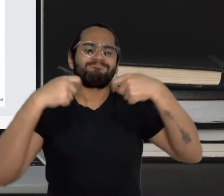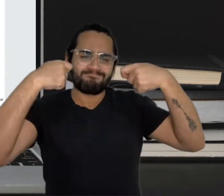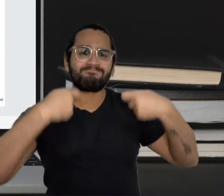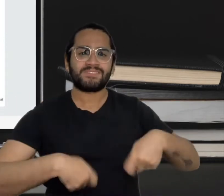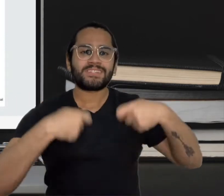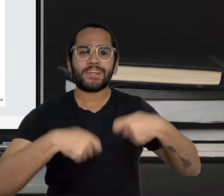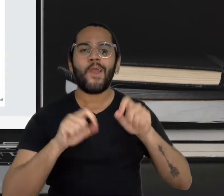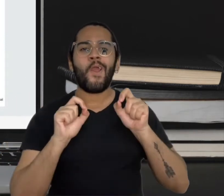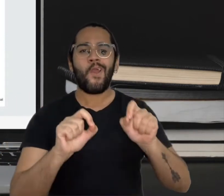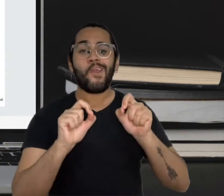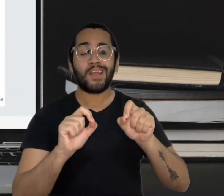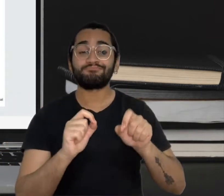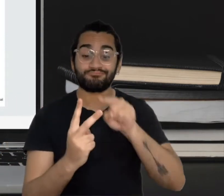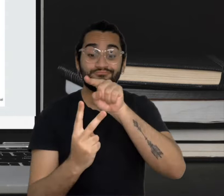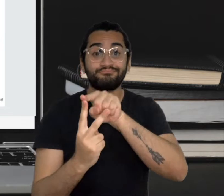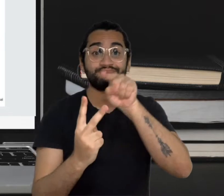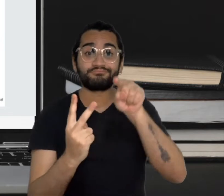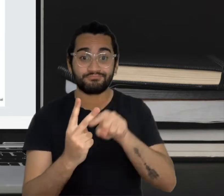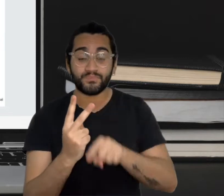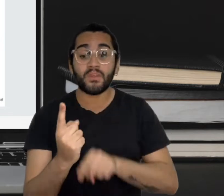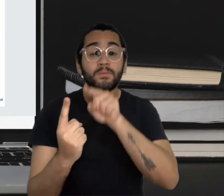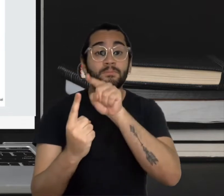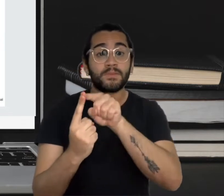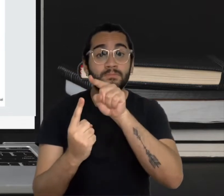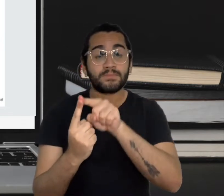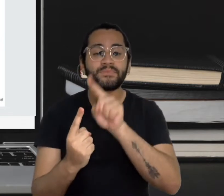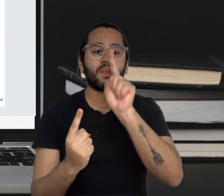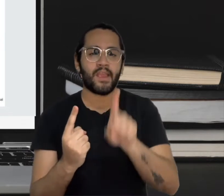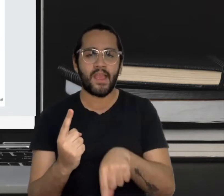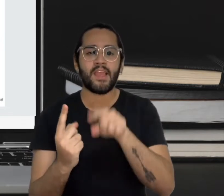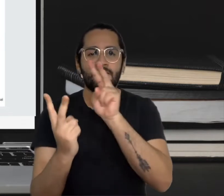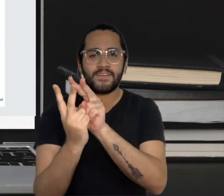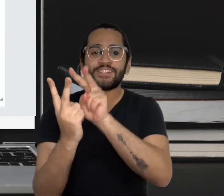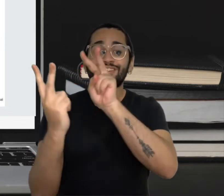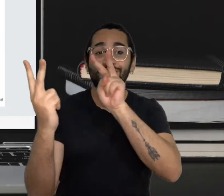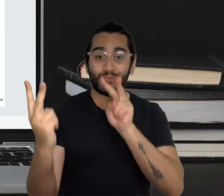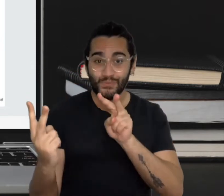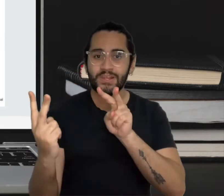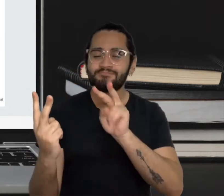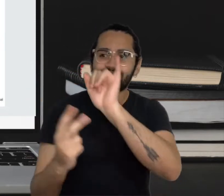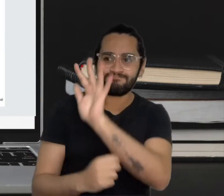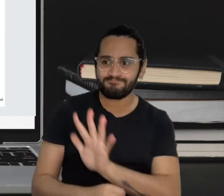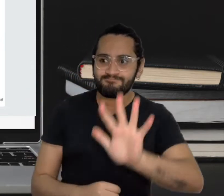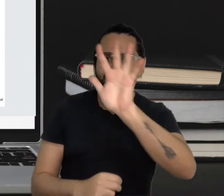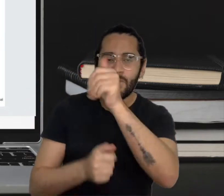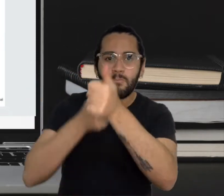grupos tinham uma predileção pelos dois formatos, ou seja, pelo virtual